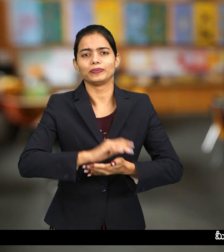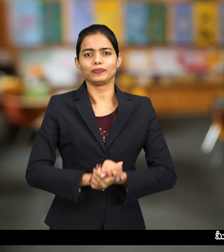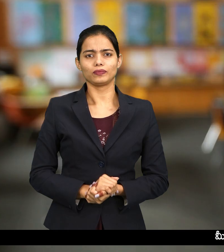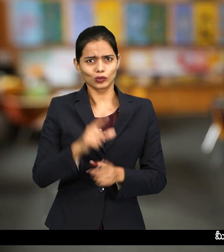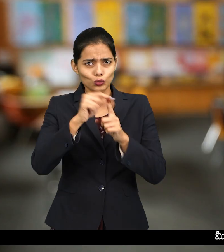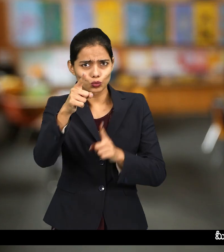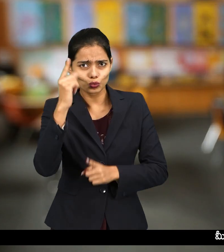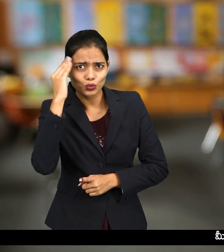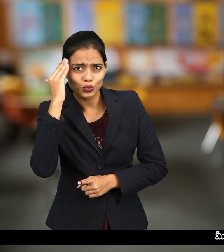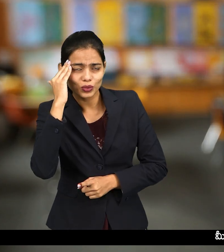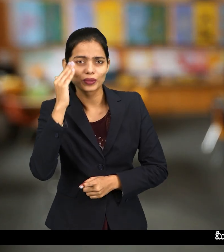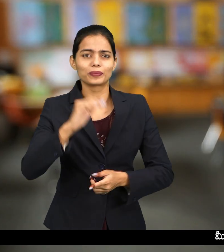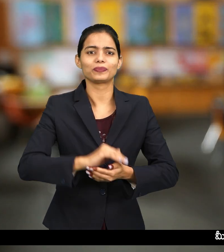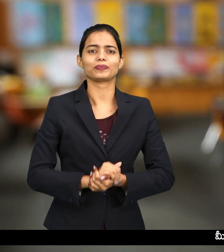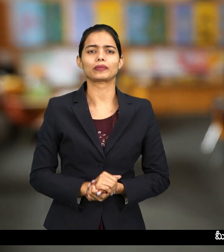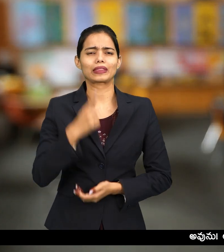మీకు తెలుసా?